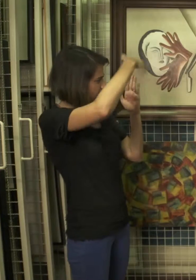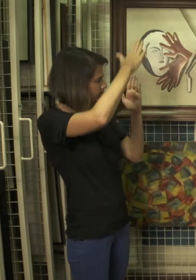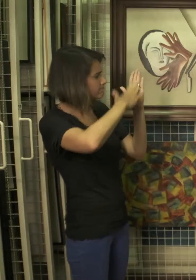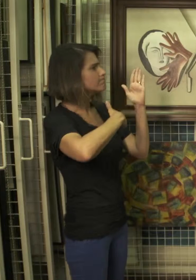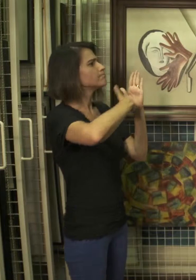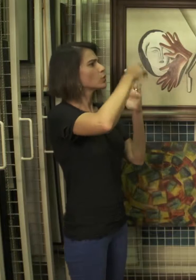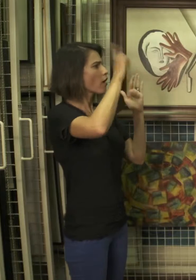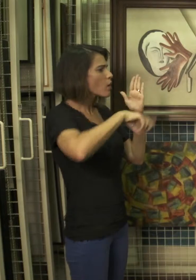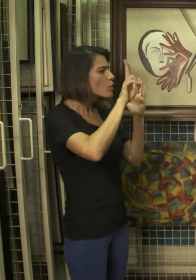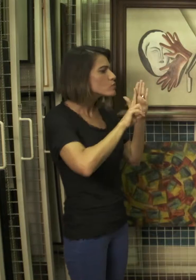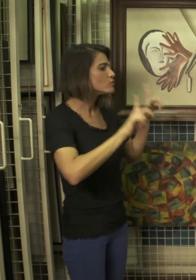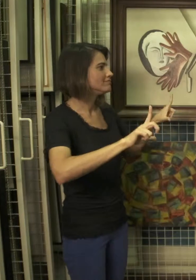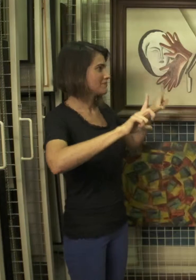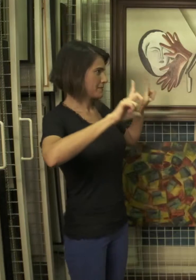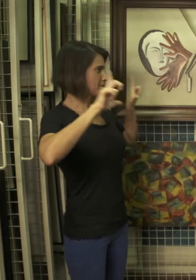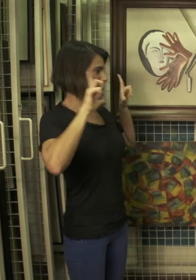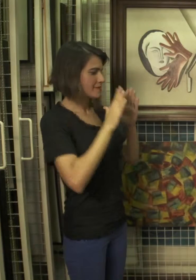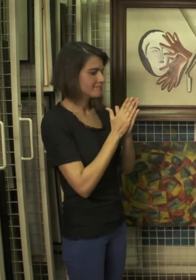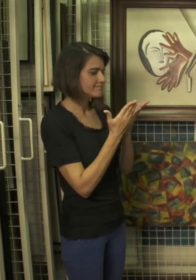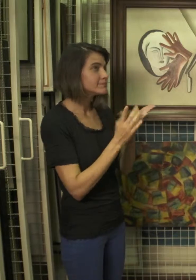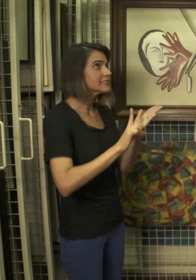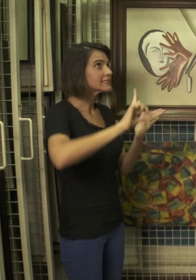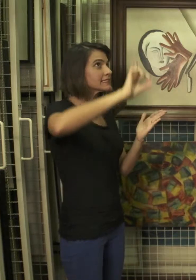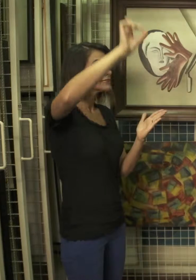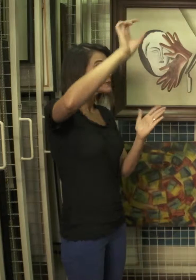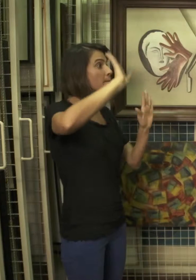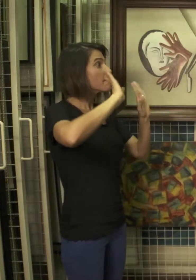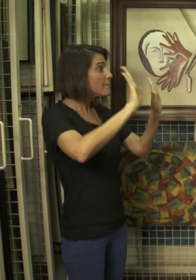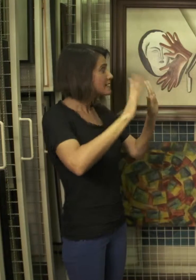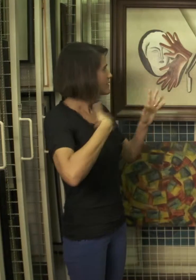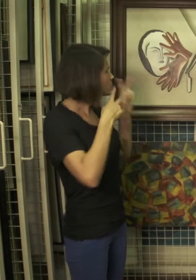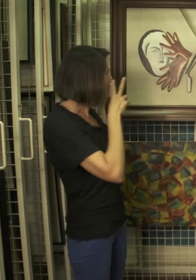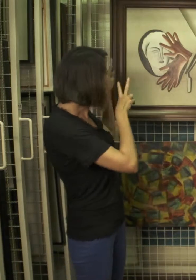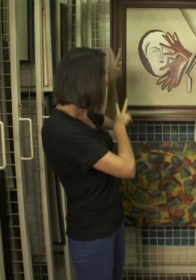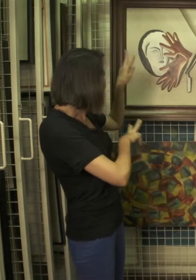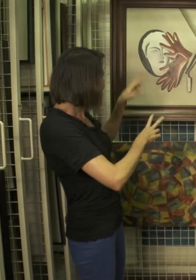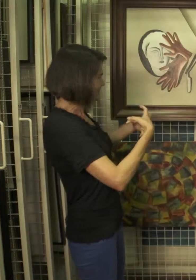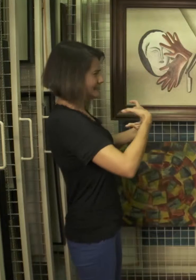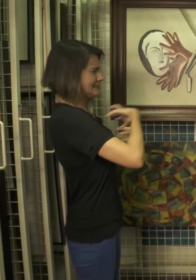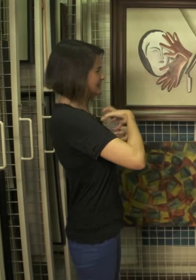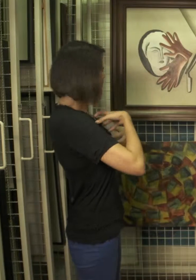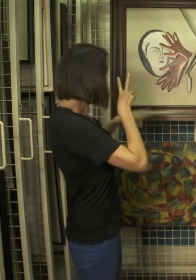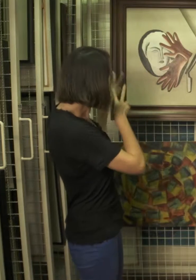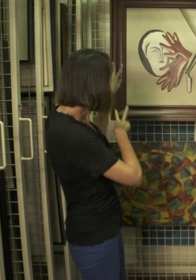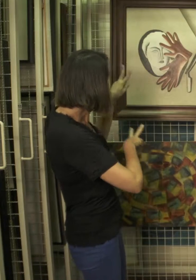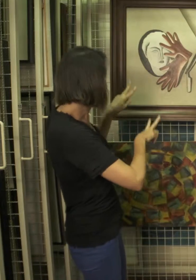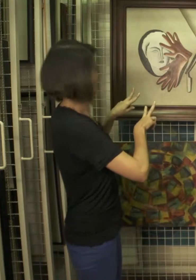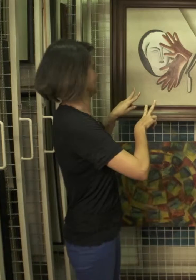ideia da pintura Do artista É uma retratação Que traz uma questão sacra Mas a ideia